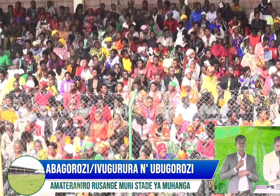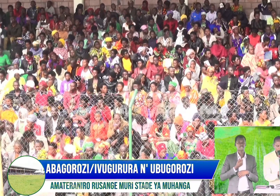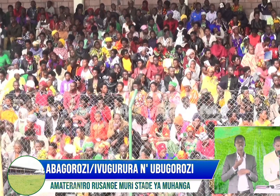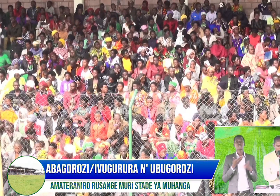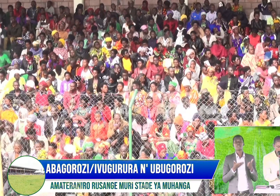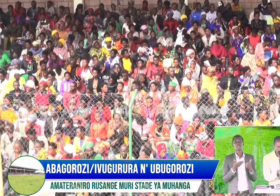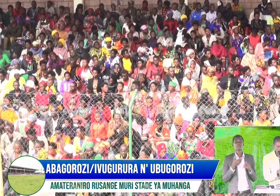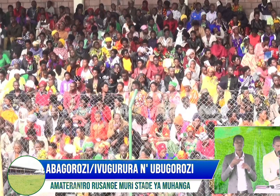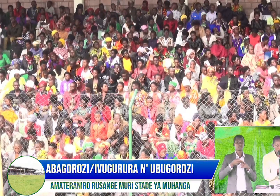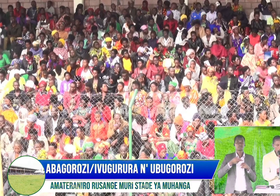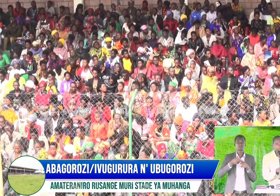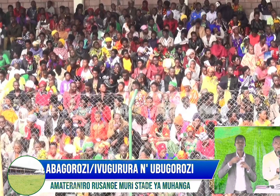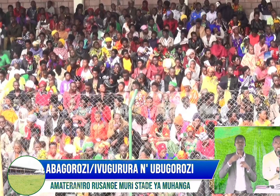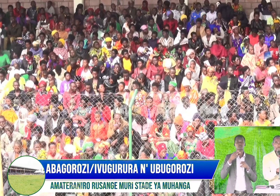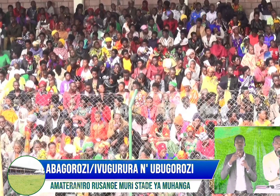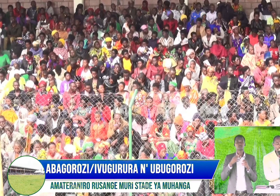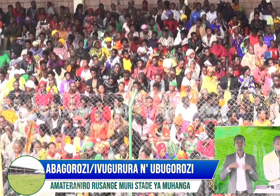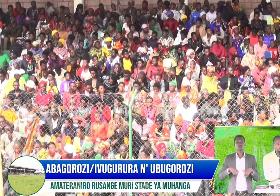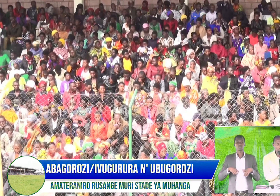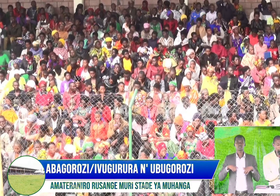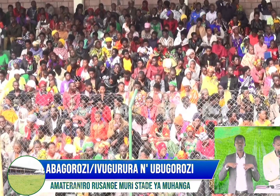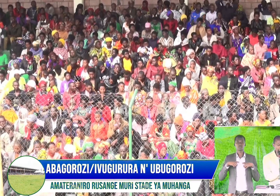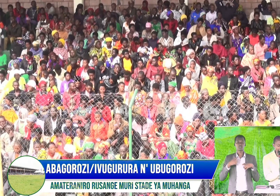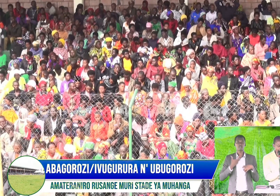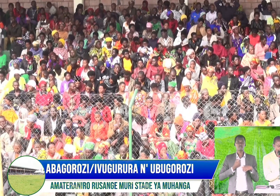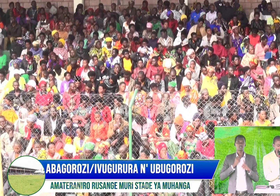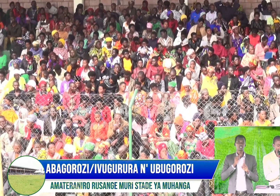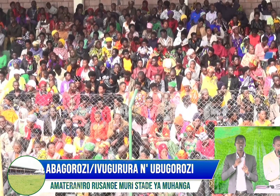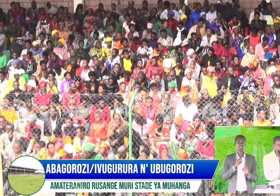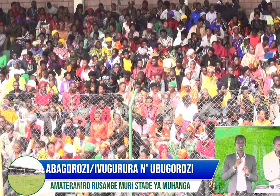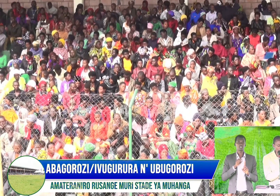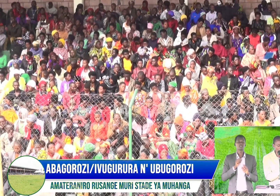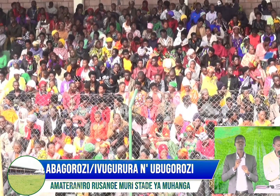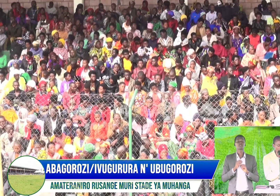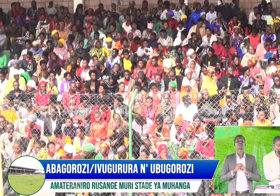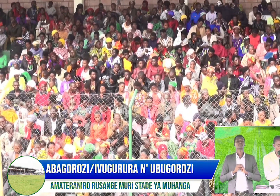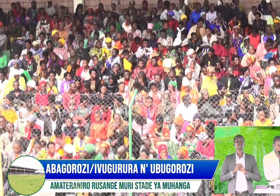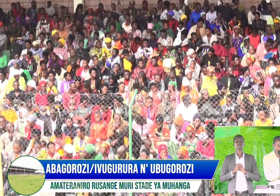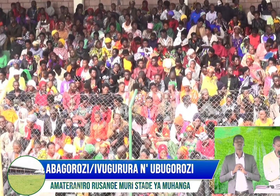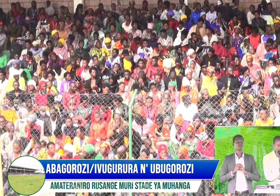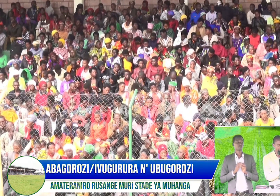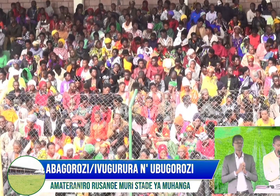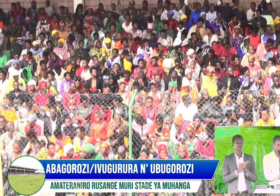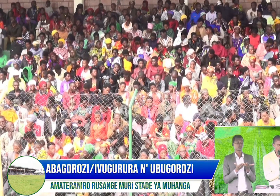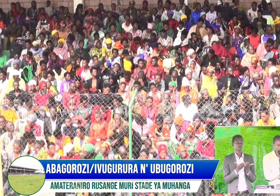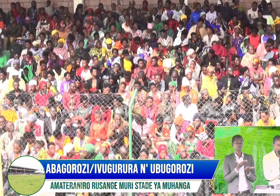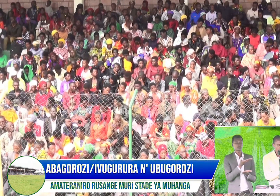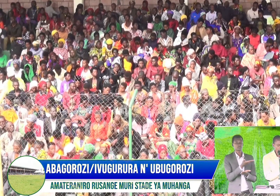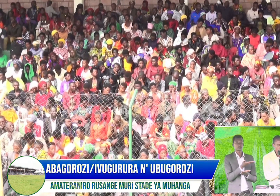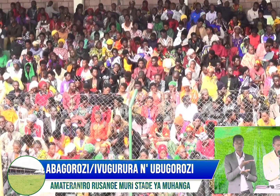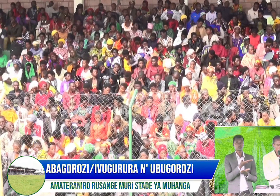ubuzima bufite intego bavuzemo ijambo riremereye cyane nshaka kugira ngo mwese turisangire